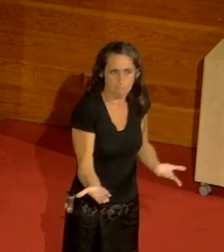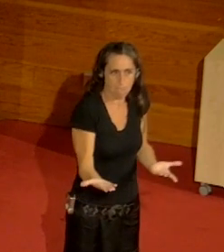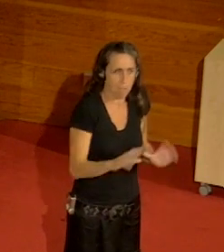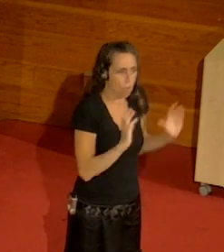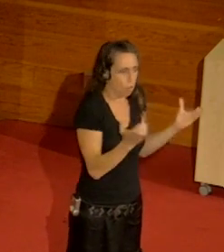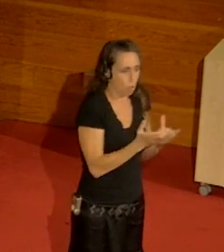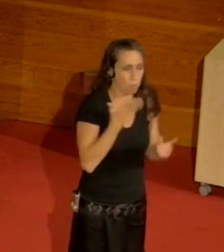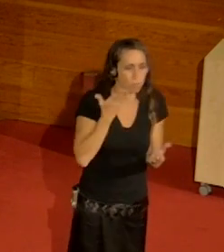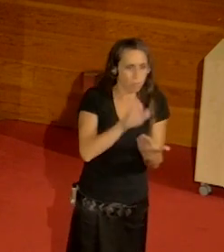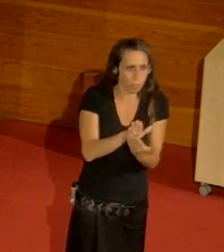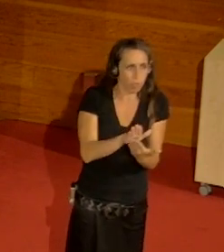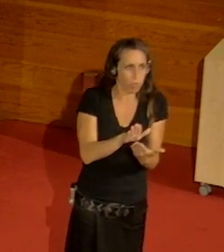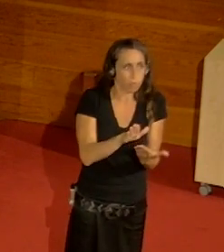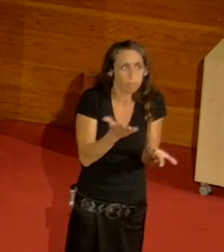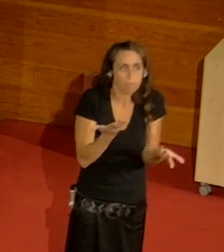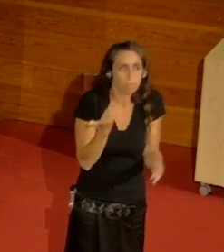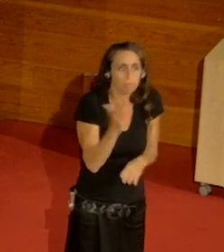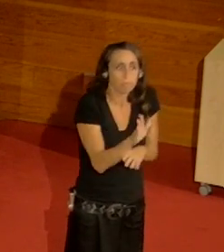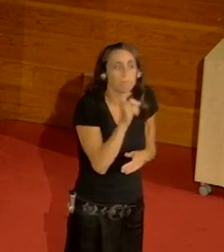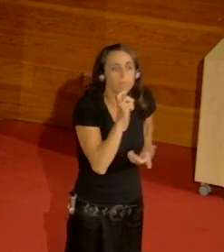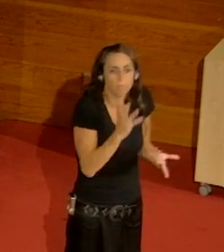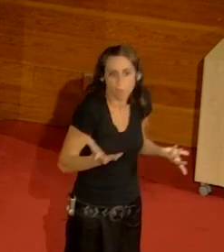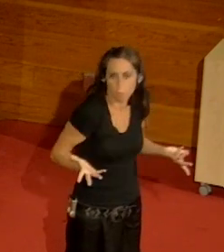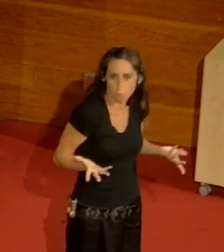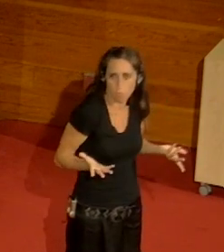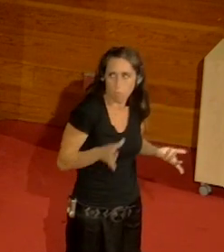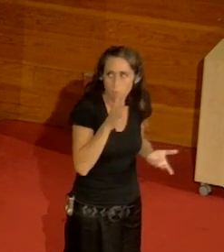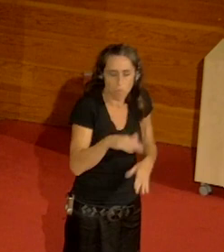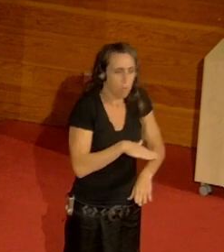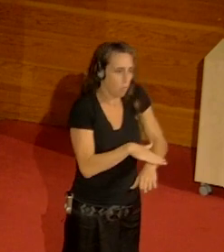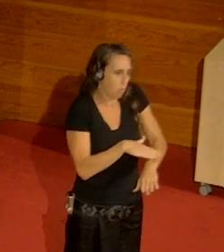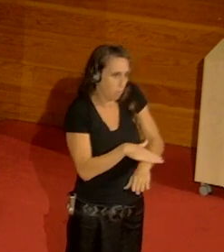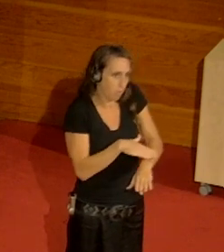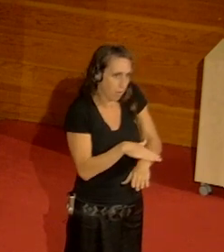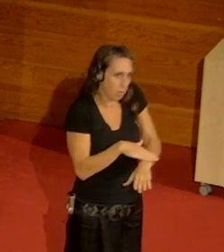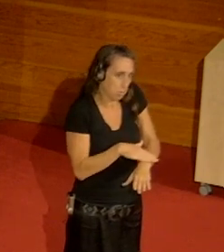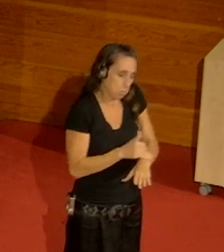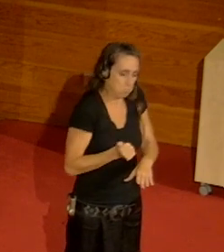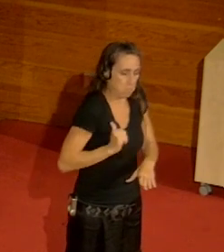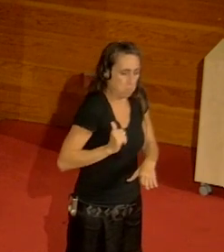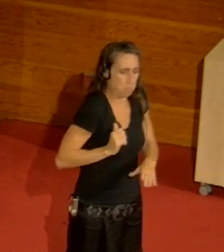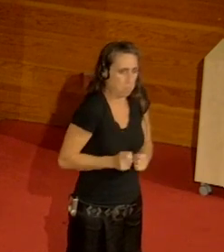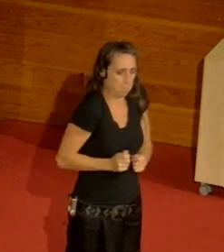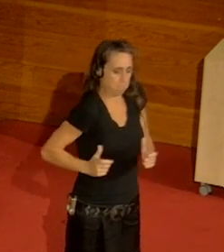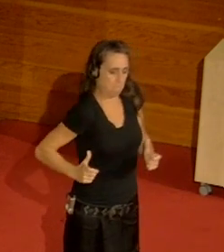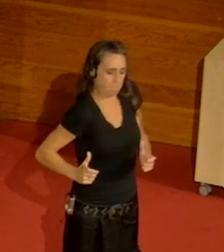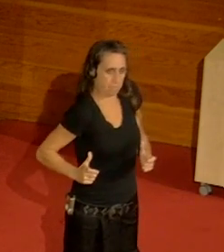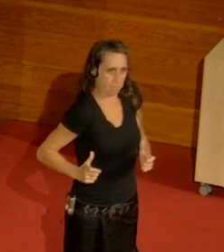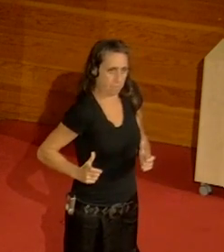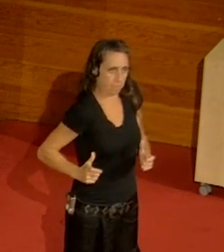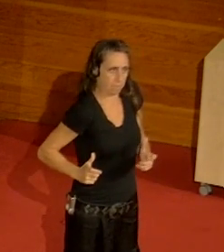oposición porque el gobierno tiene la de Venga más presencia Aprovechando que somos más pero Qué